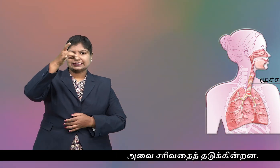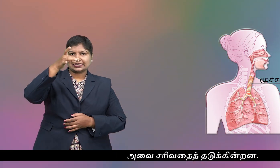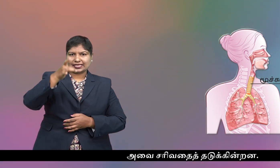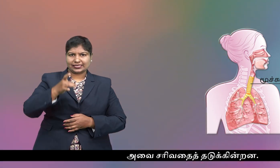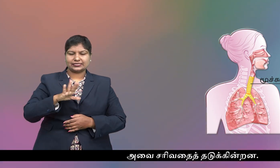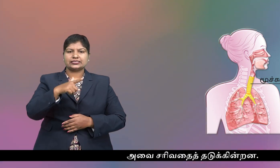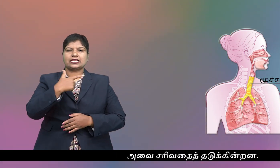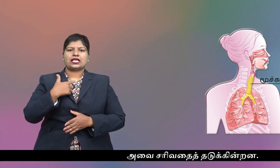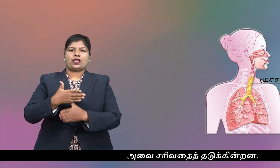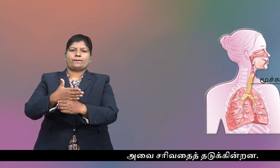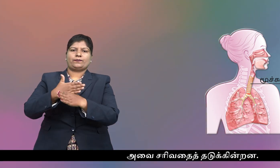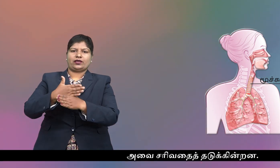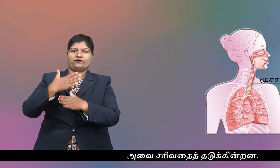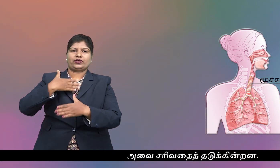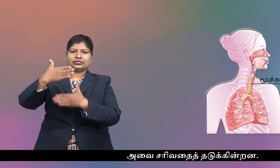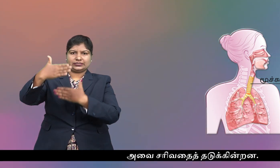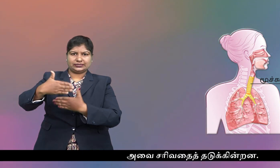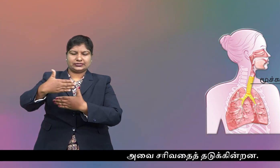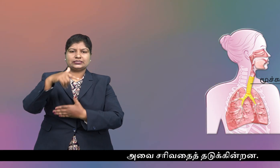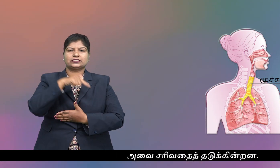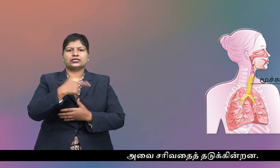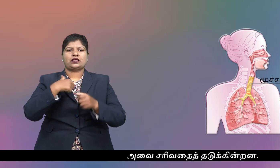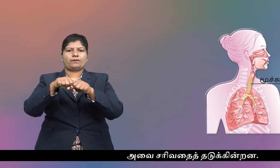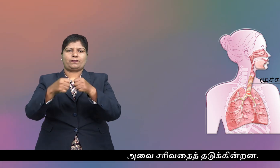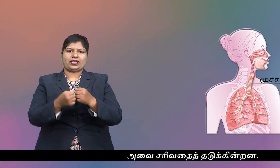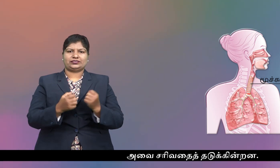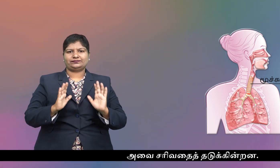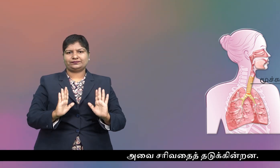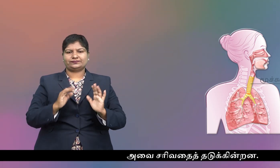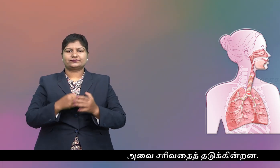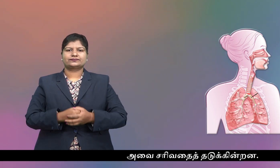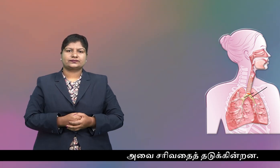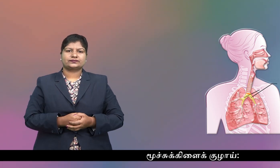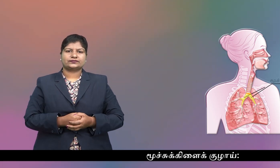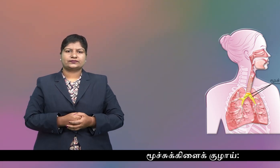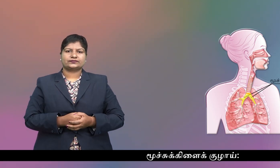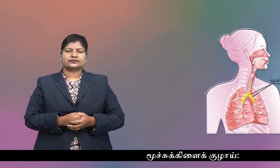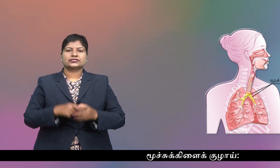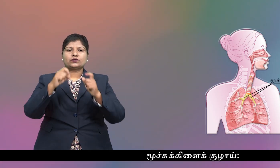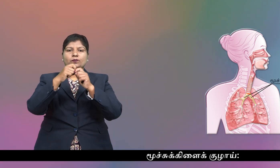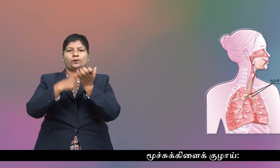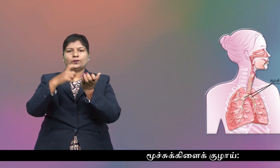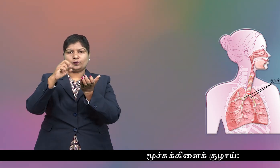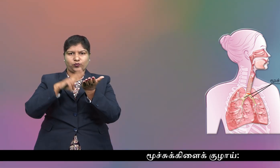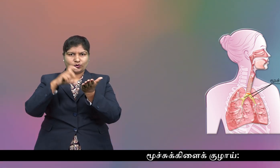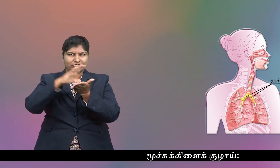அவை சரிவதை தடுக்கின்றன. மூச்சுக்கிளை குழாய்.